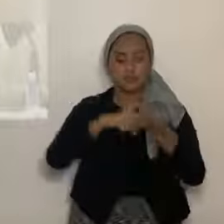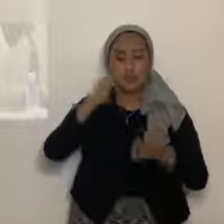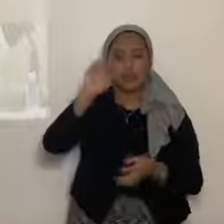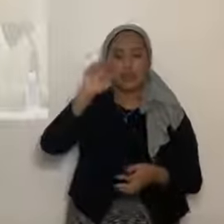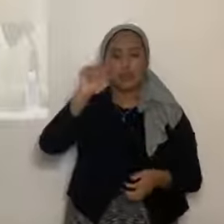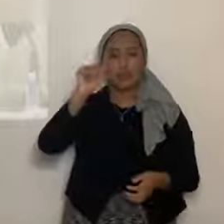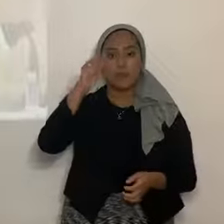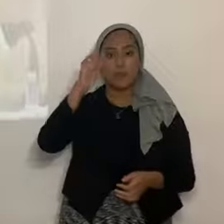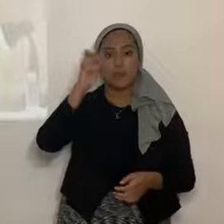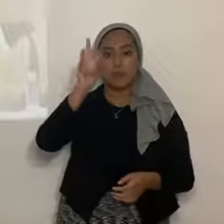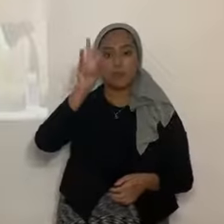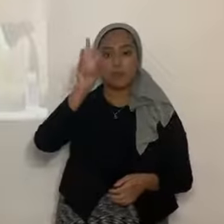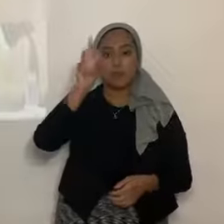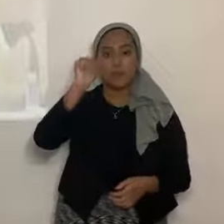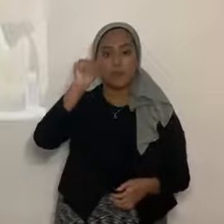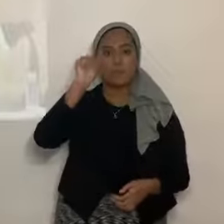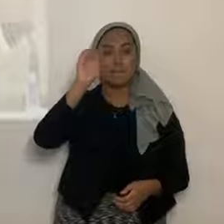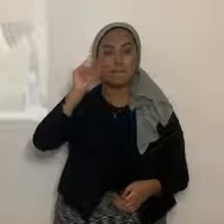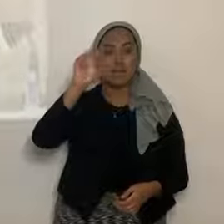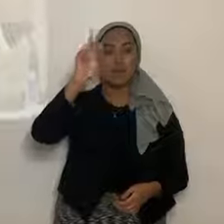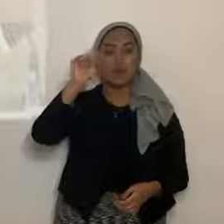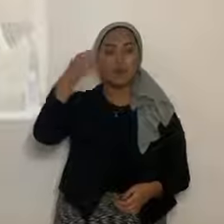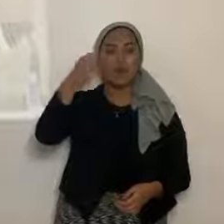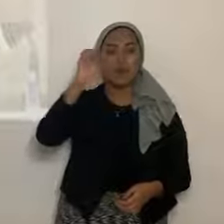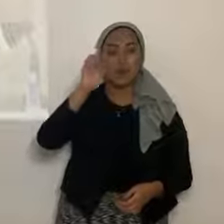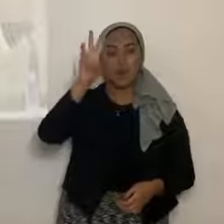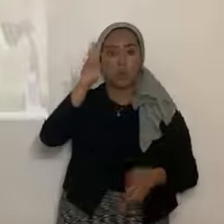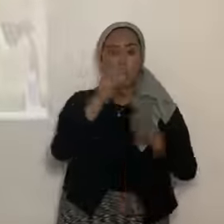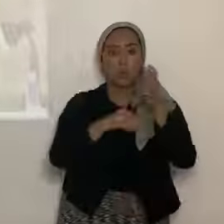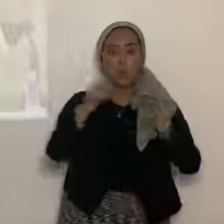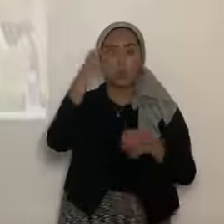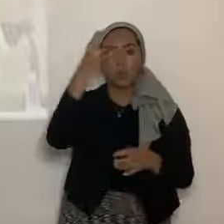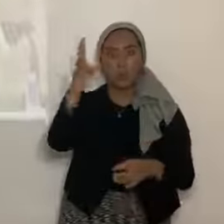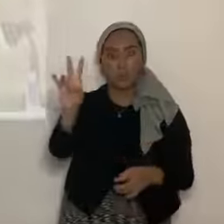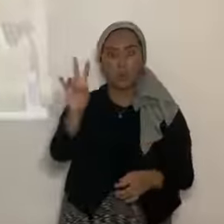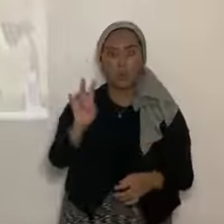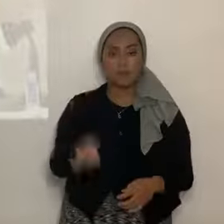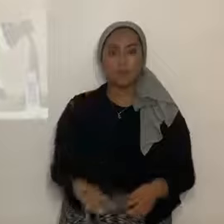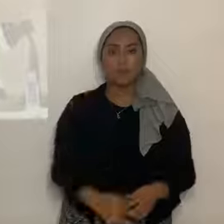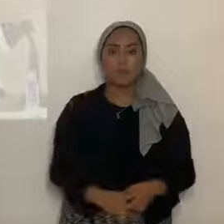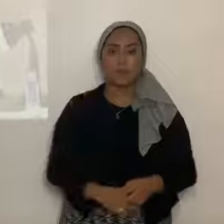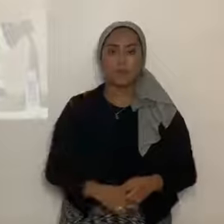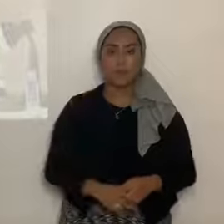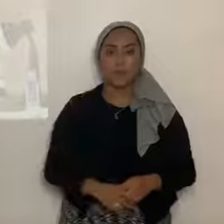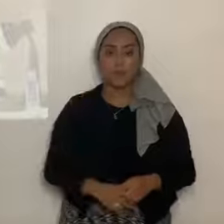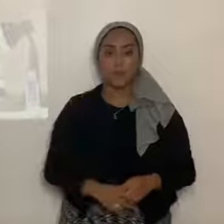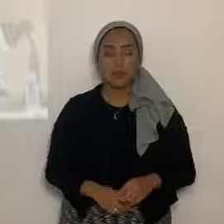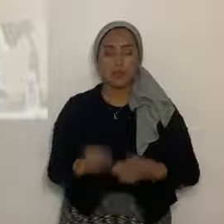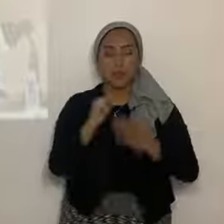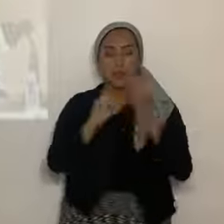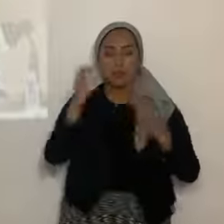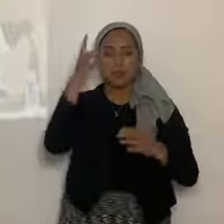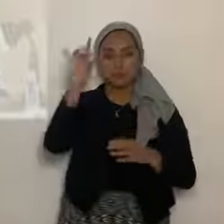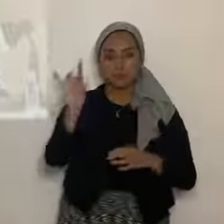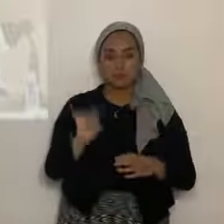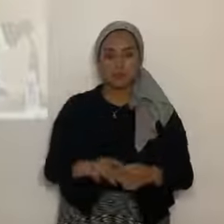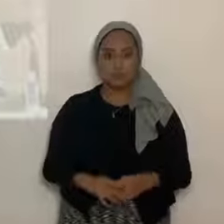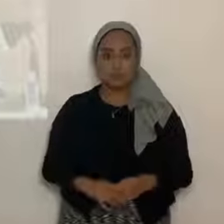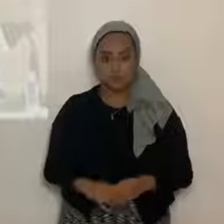17. Vamos a Mateo 17. 18. Mateo 17, verso